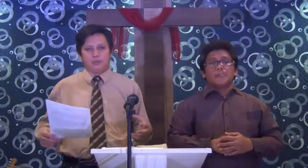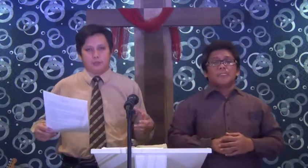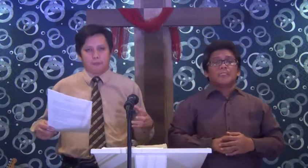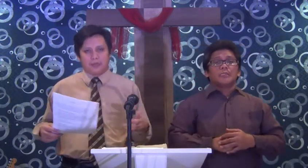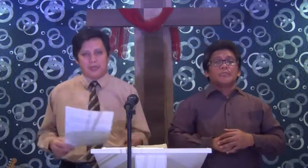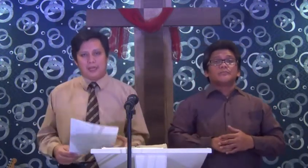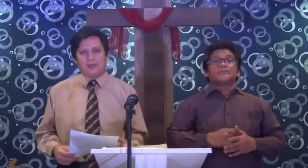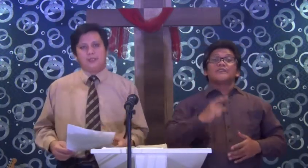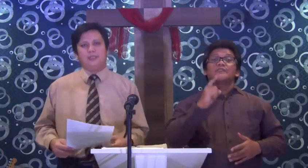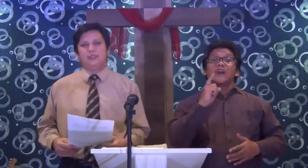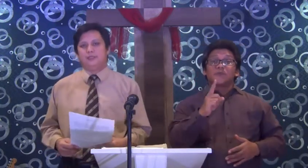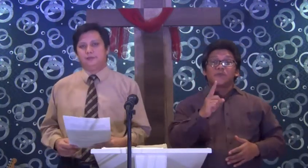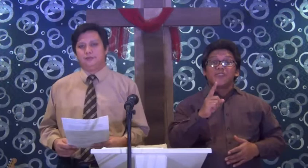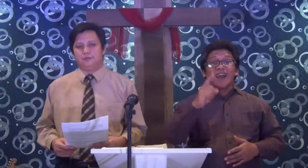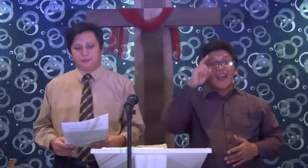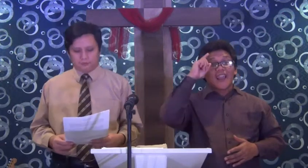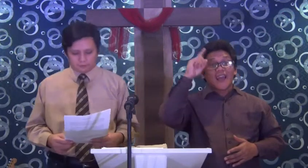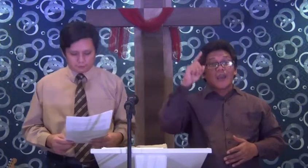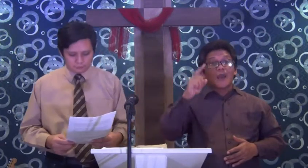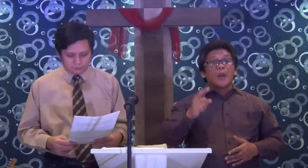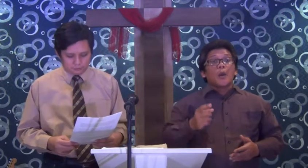Tetapi Dia sudah memperlengkapi kita.